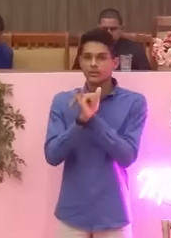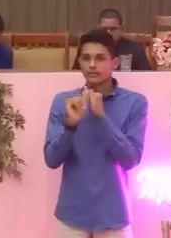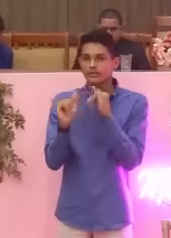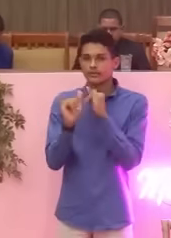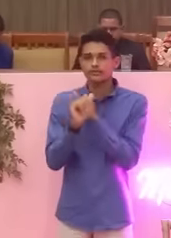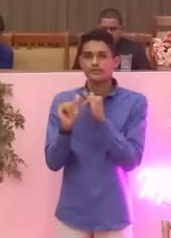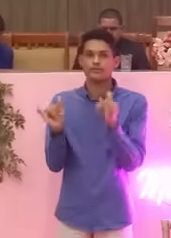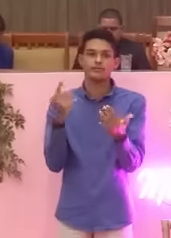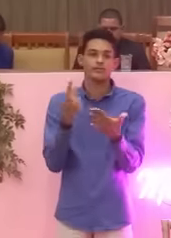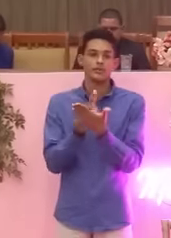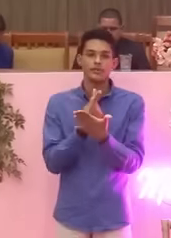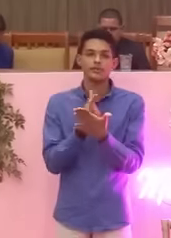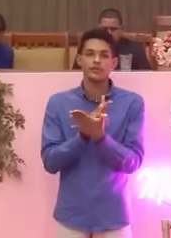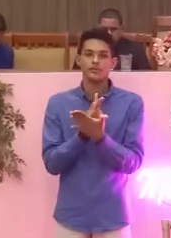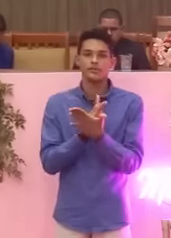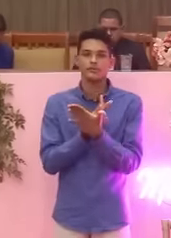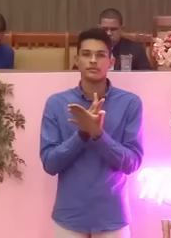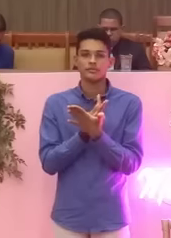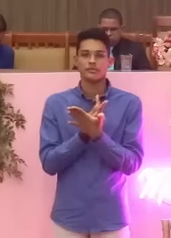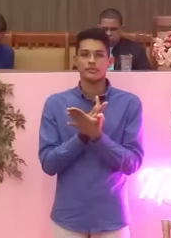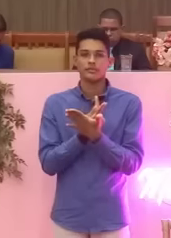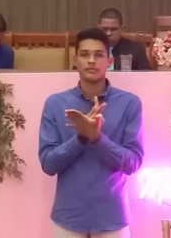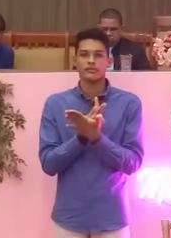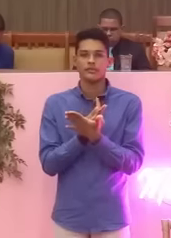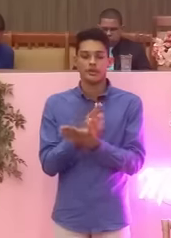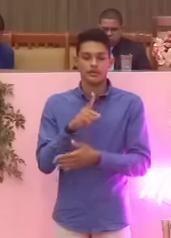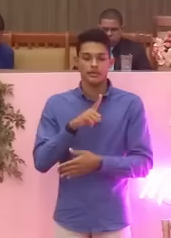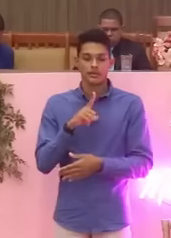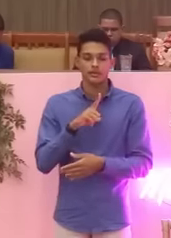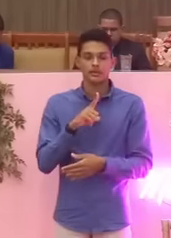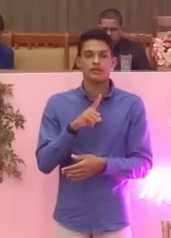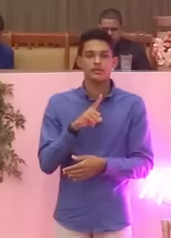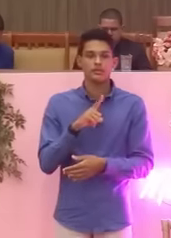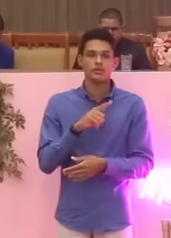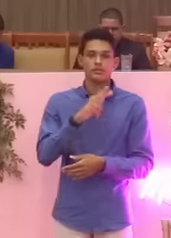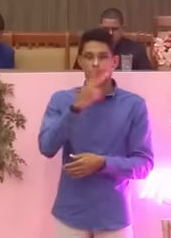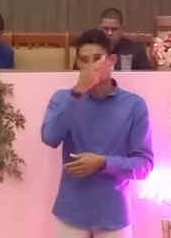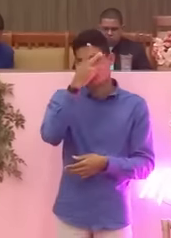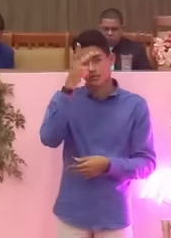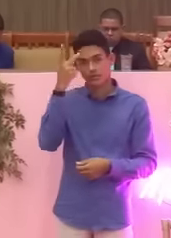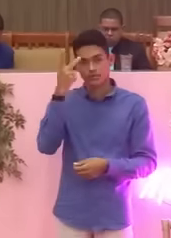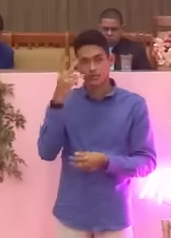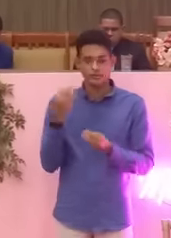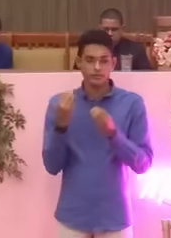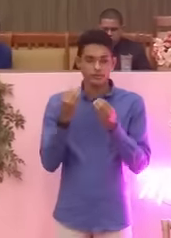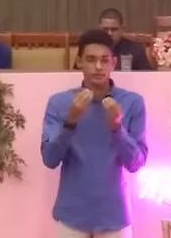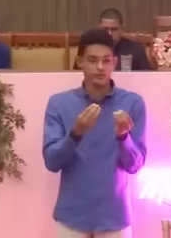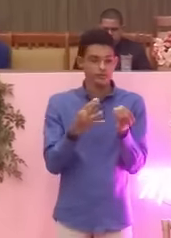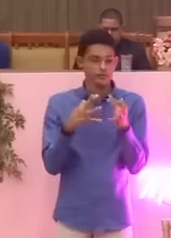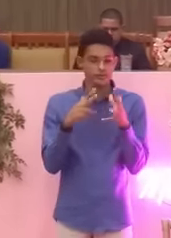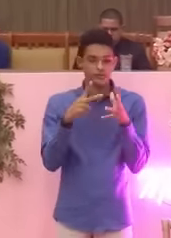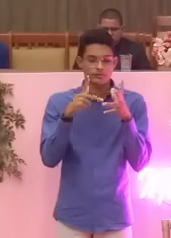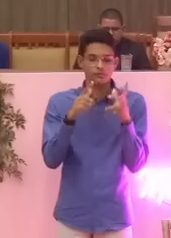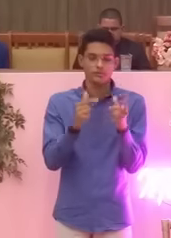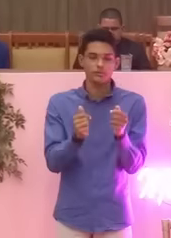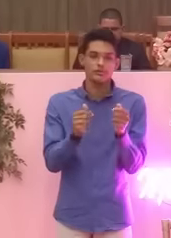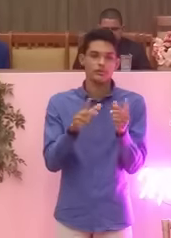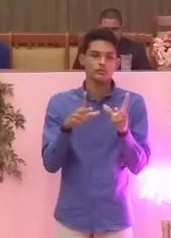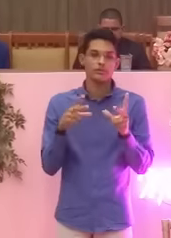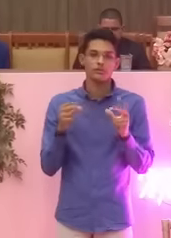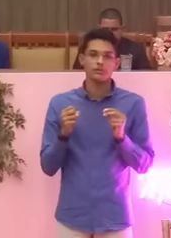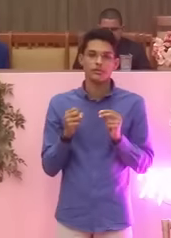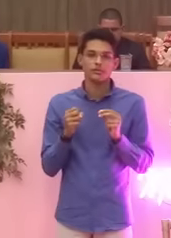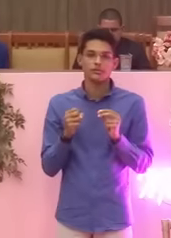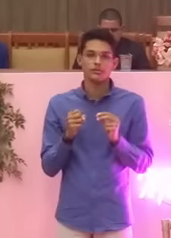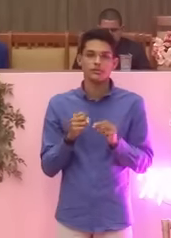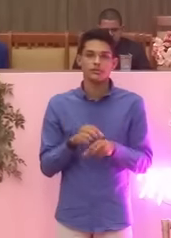você tem pessoas aí que se você pegar elas essas pessoas você pode dar uma loja pode dar um carro com dois três meses já tá tudo